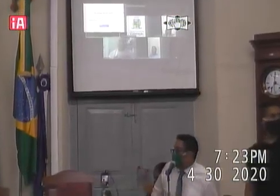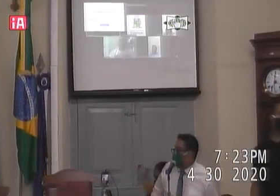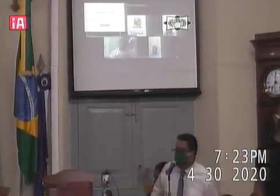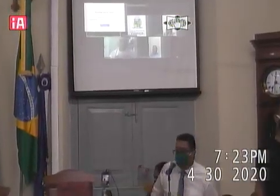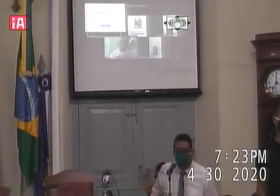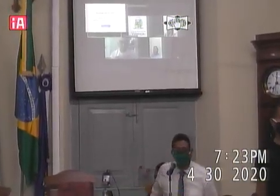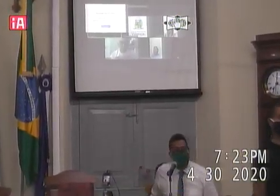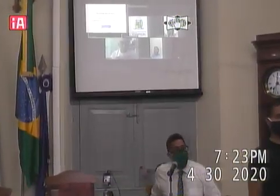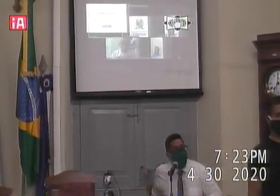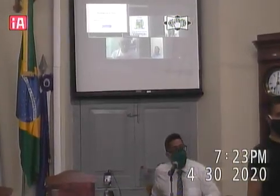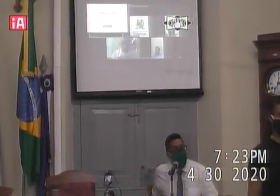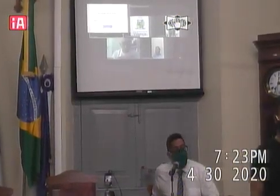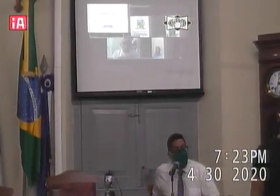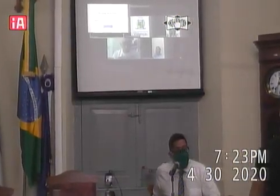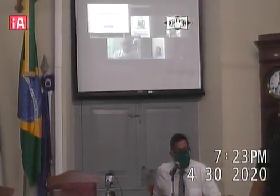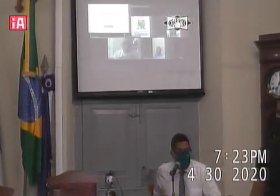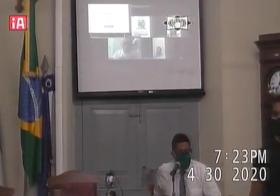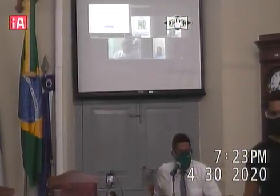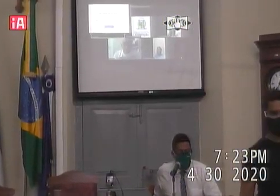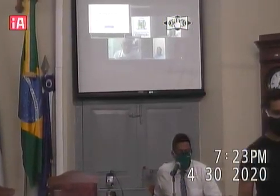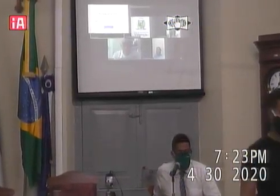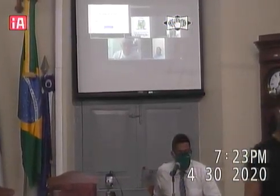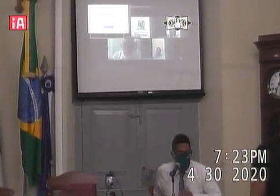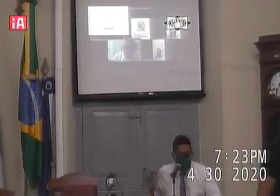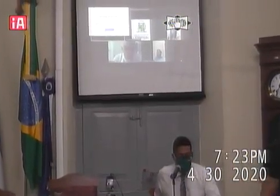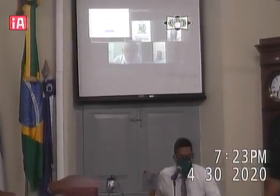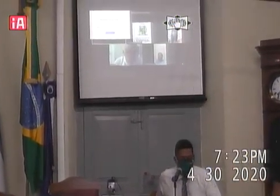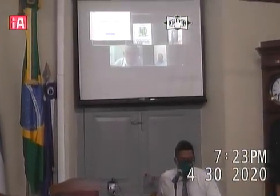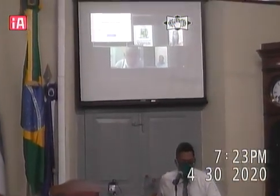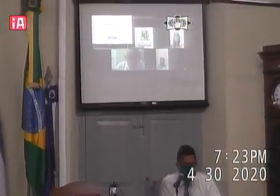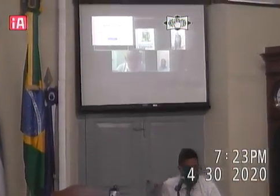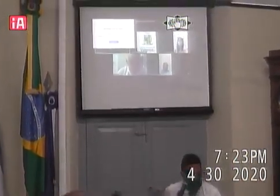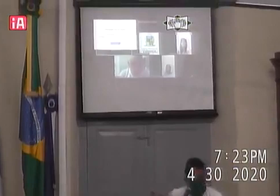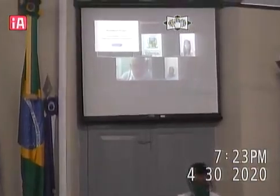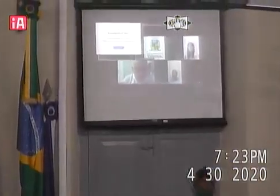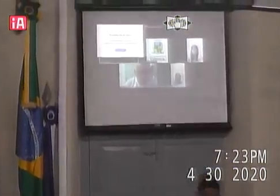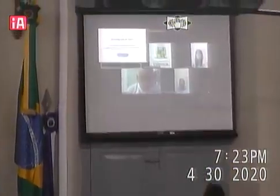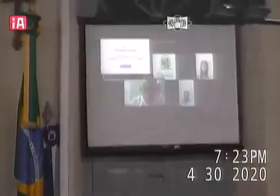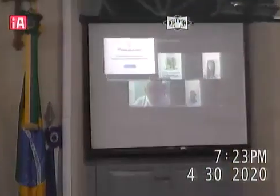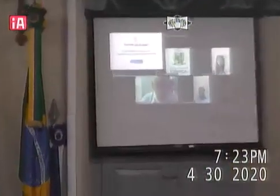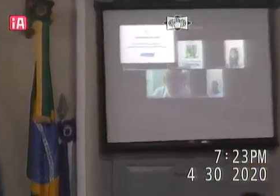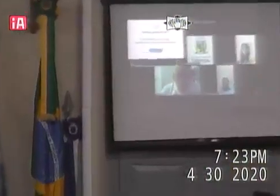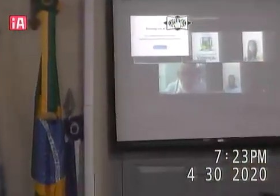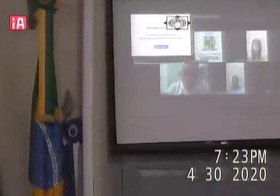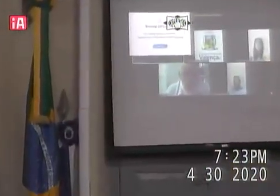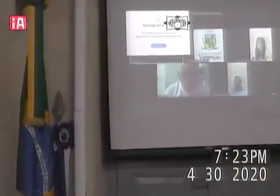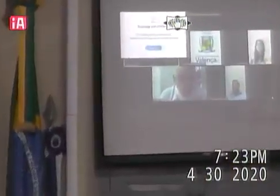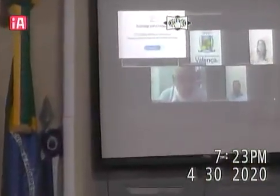nos ouvindo, a fala está franqueada a Vossa Excelência.